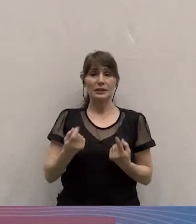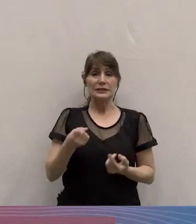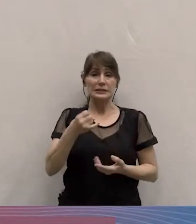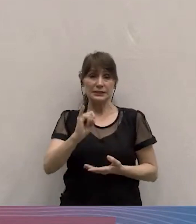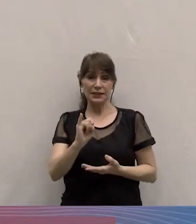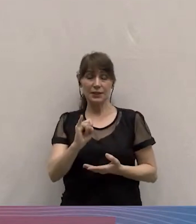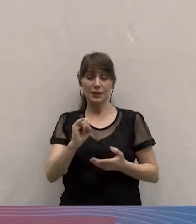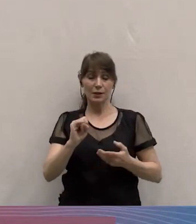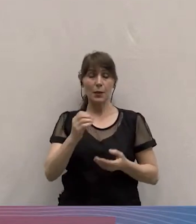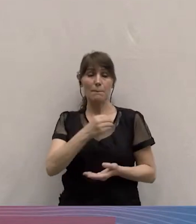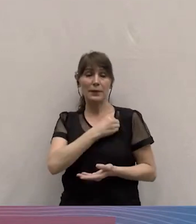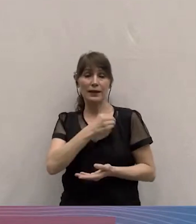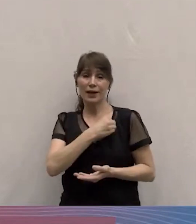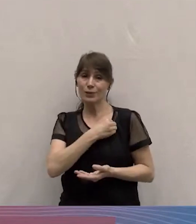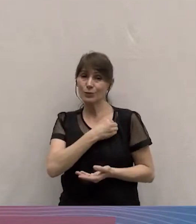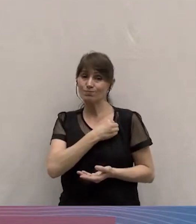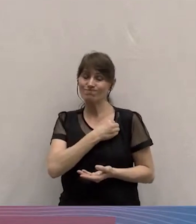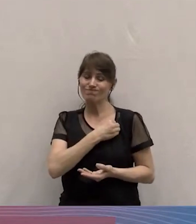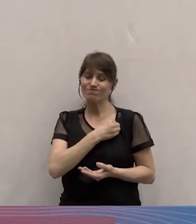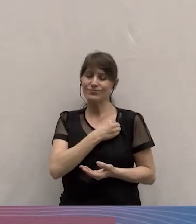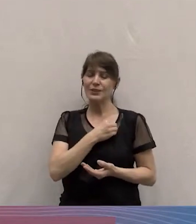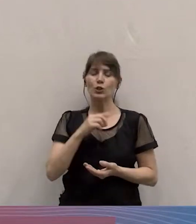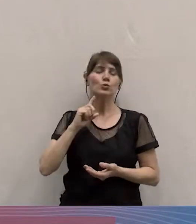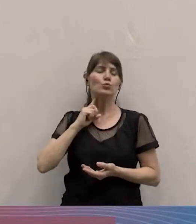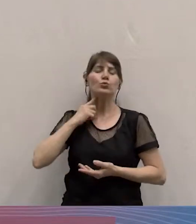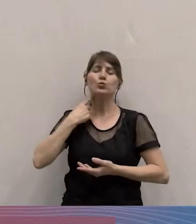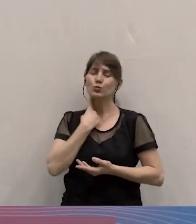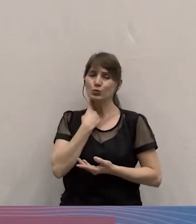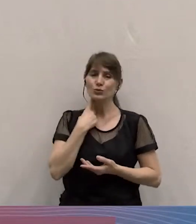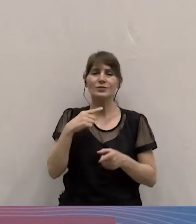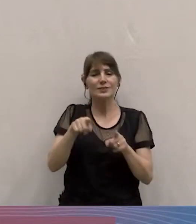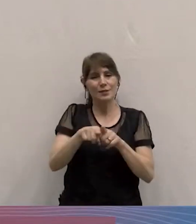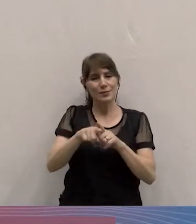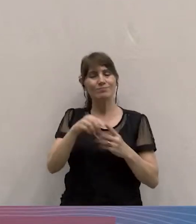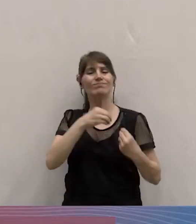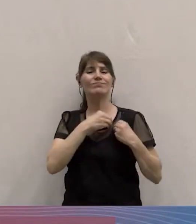carne, ele certamente seria contaminado com